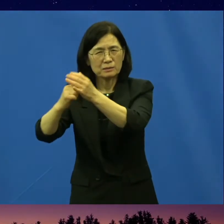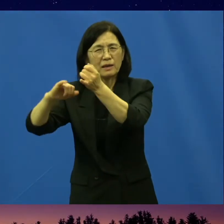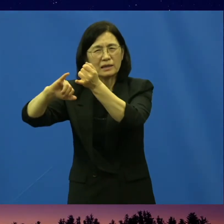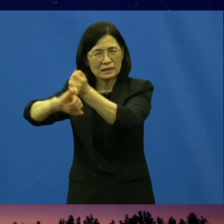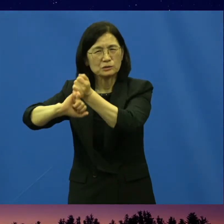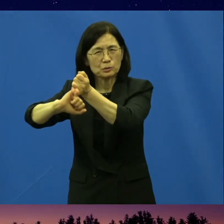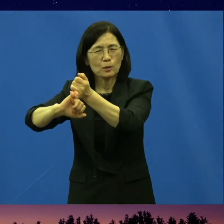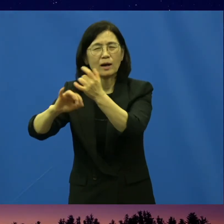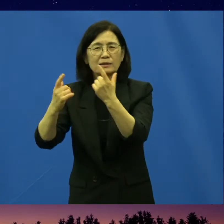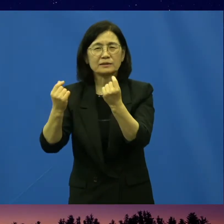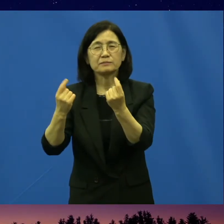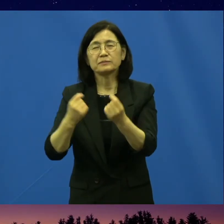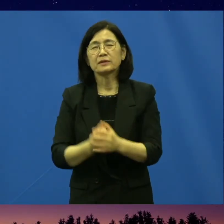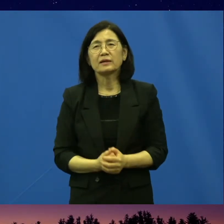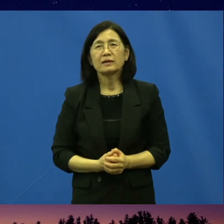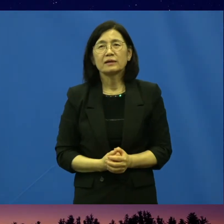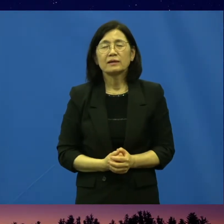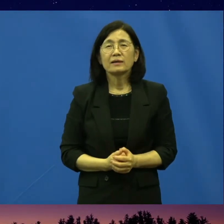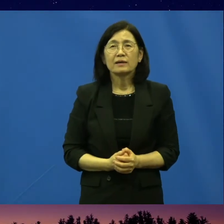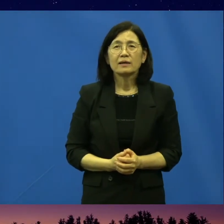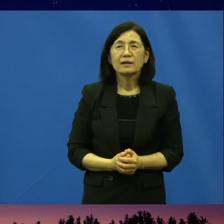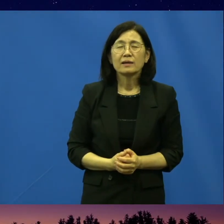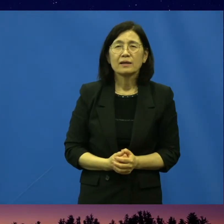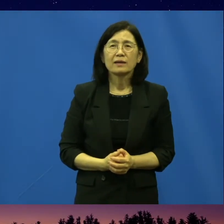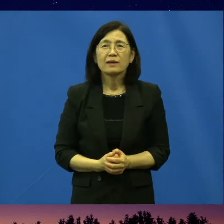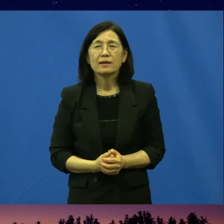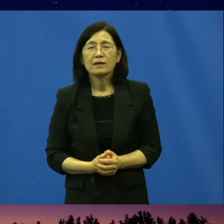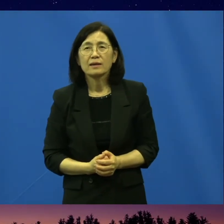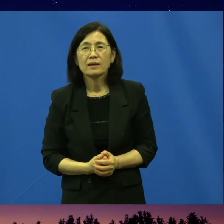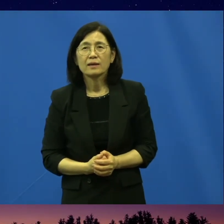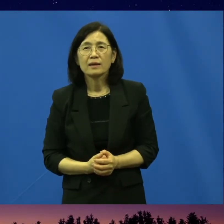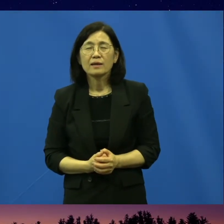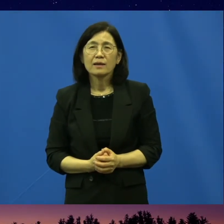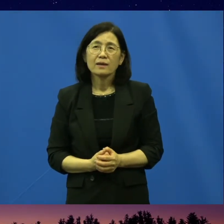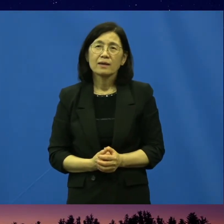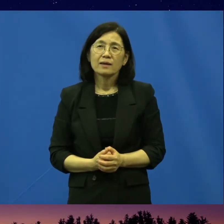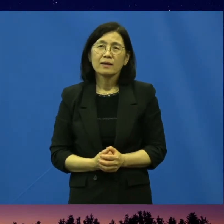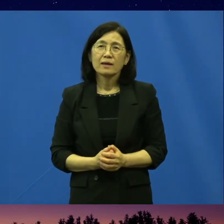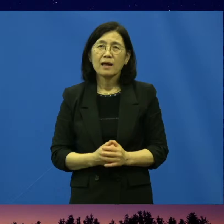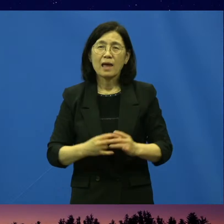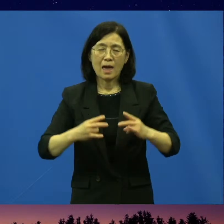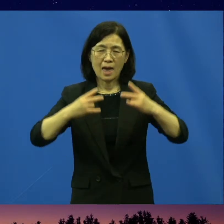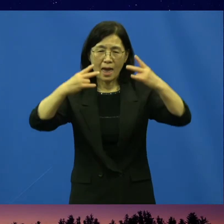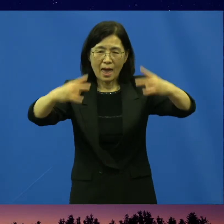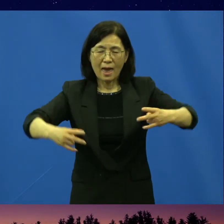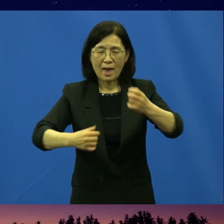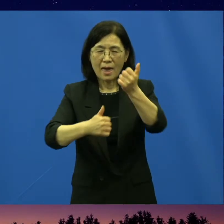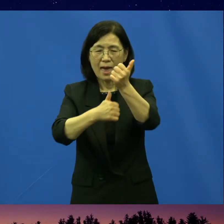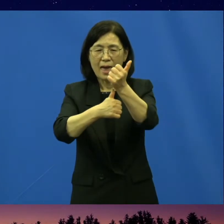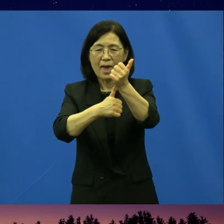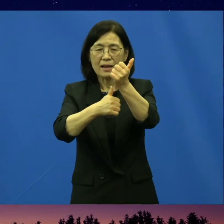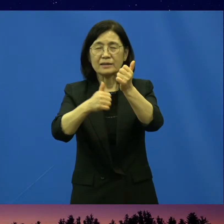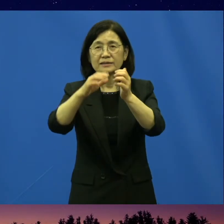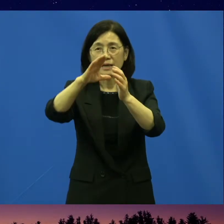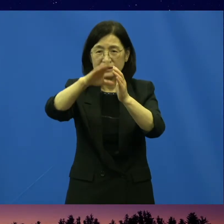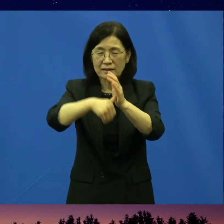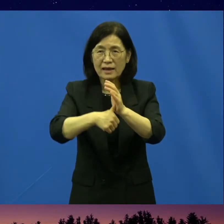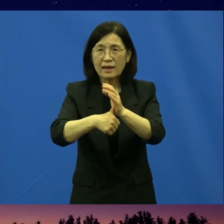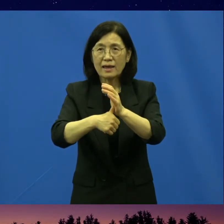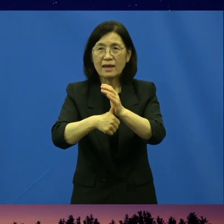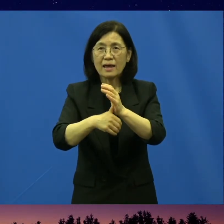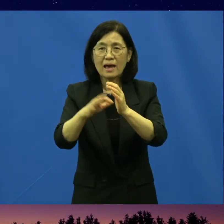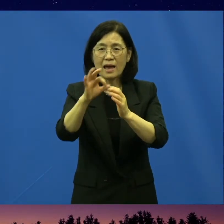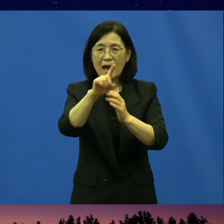자, 여러분, 엘리사 시대에 이스라엘이 아람과의 전쟁이 이제 벌어졌을 때가 있죠.